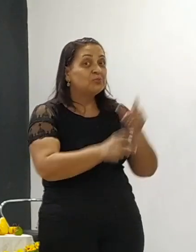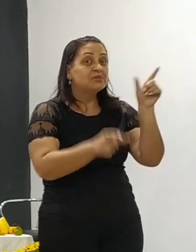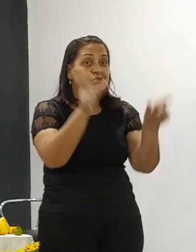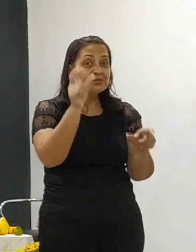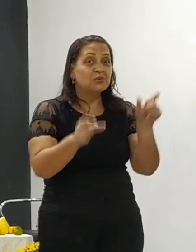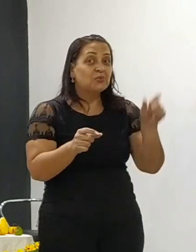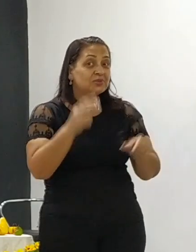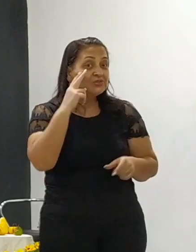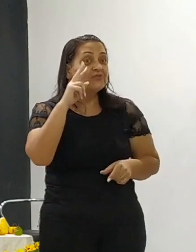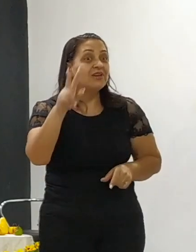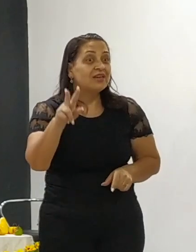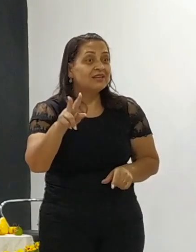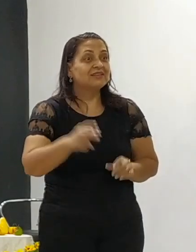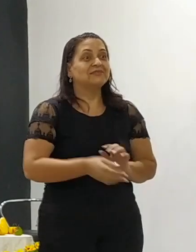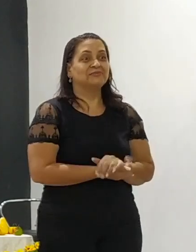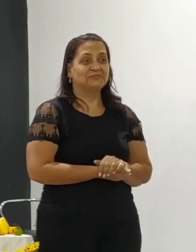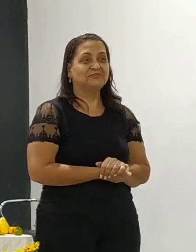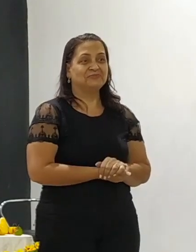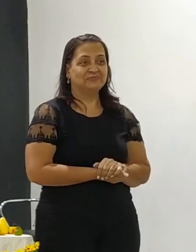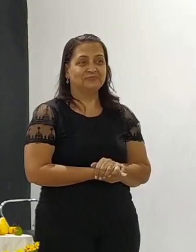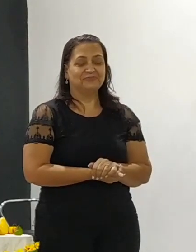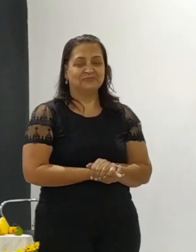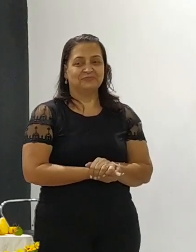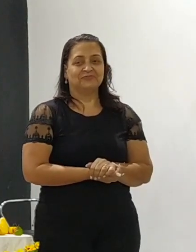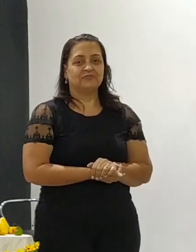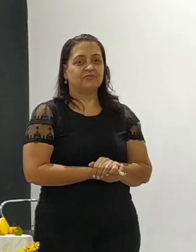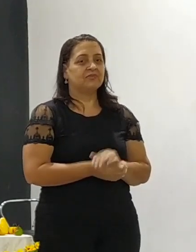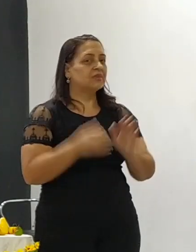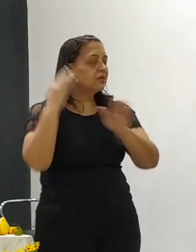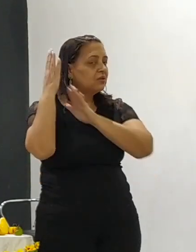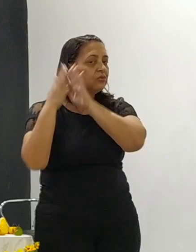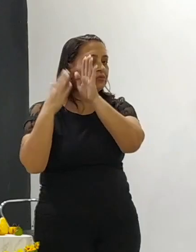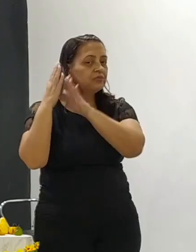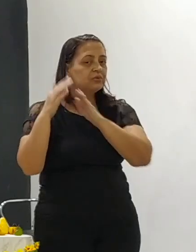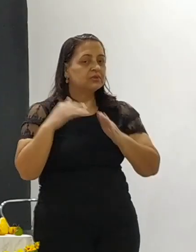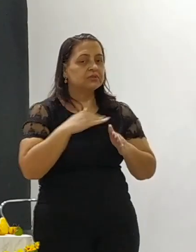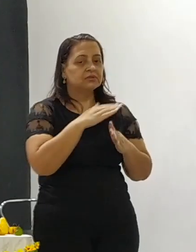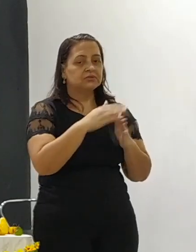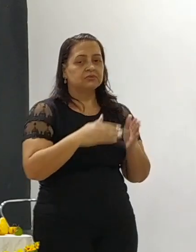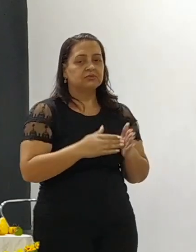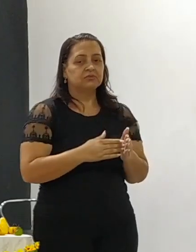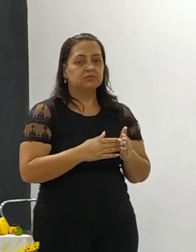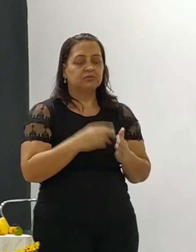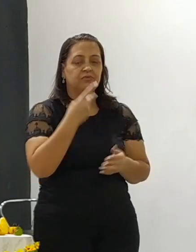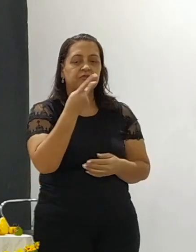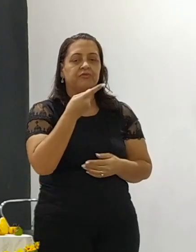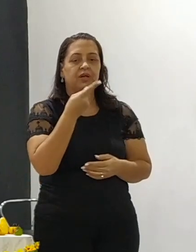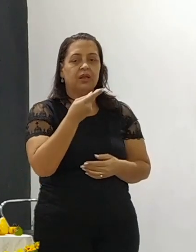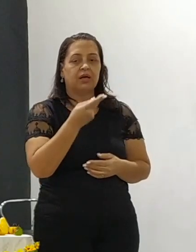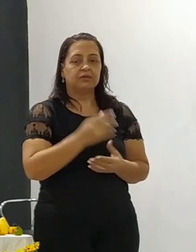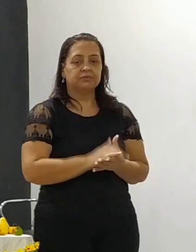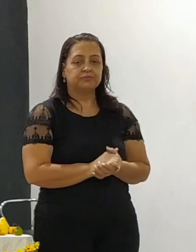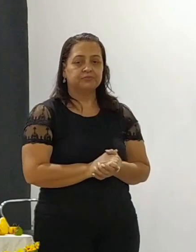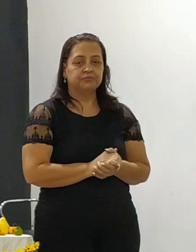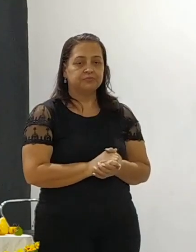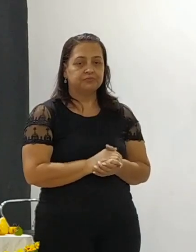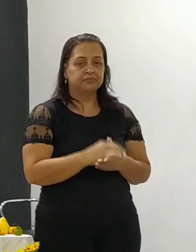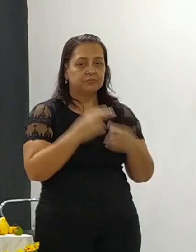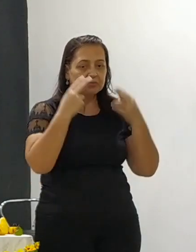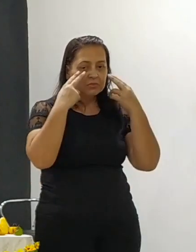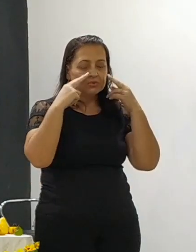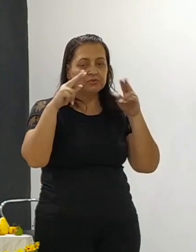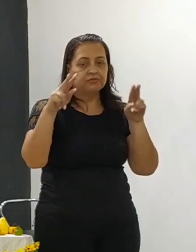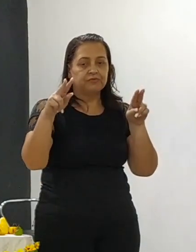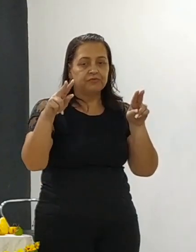falar sobre a missão da igreja. A gente ouvindo tudo que foi dito hoje no culto, né? A gente vê o agir